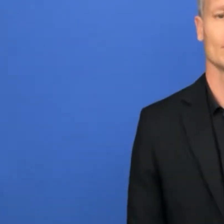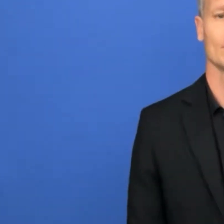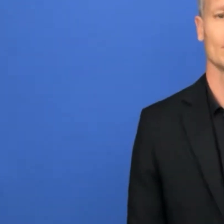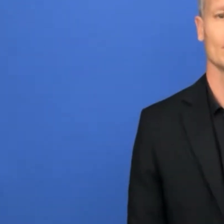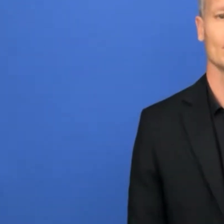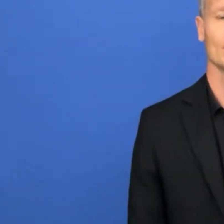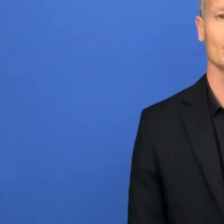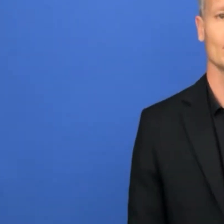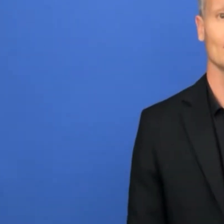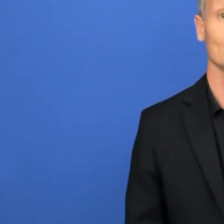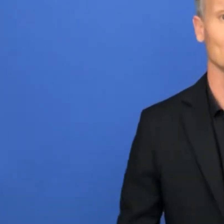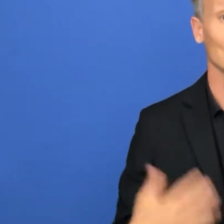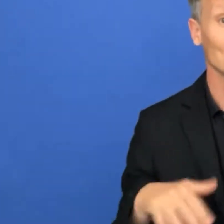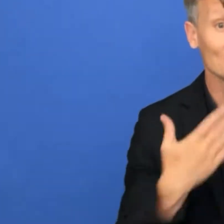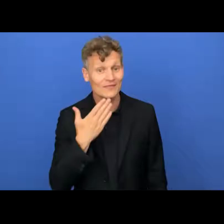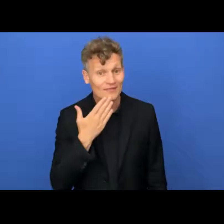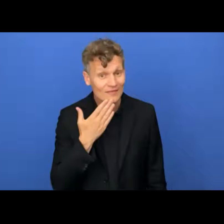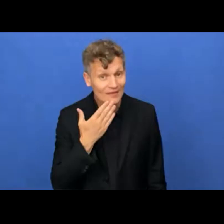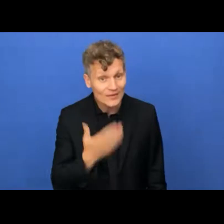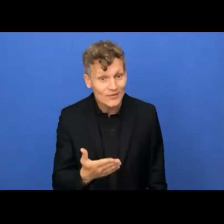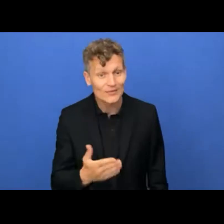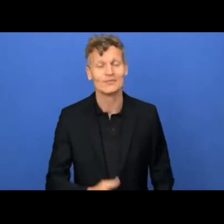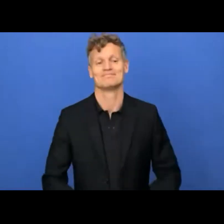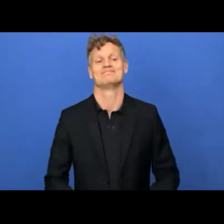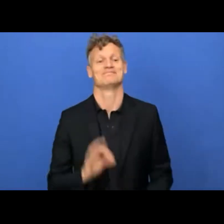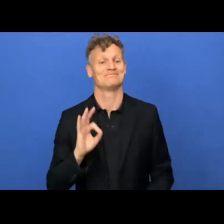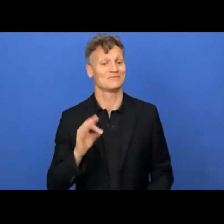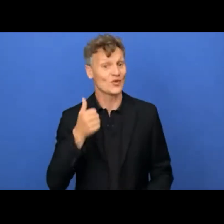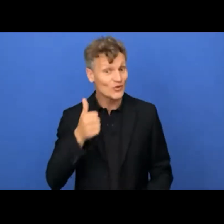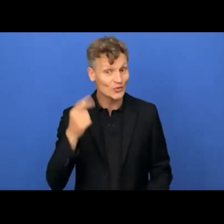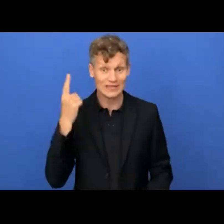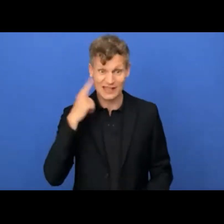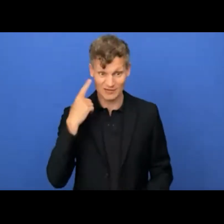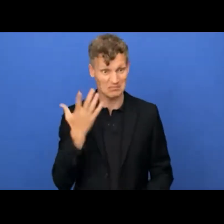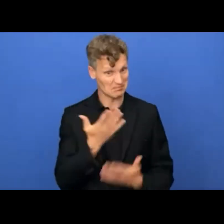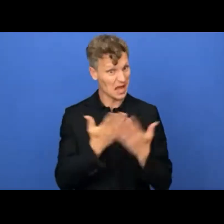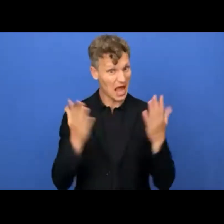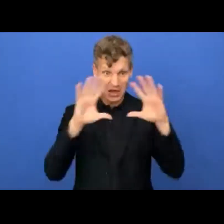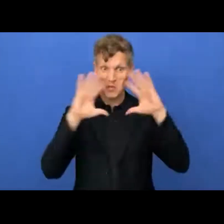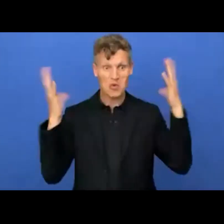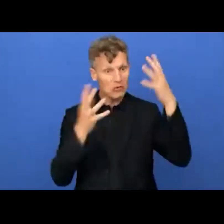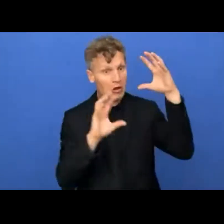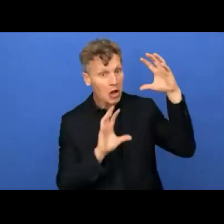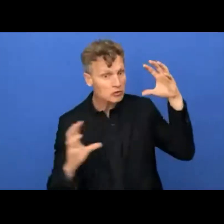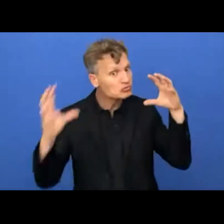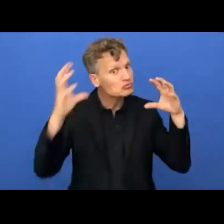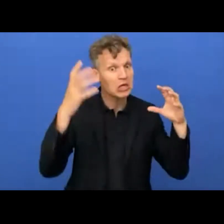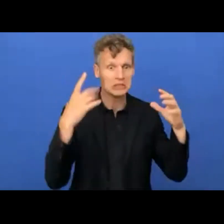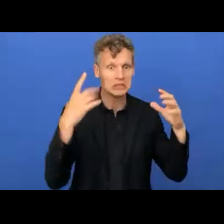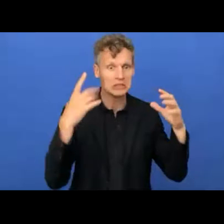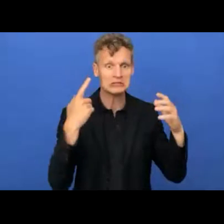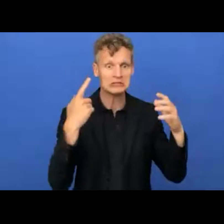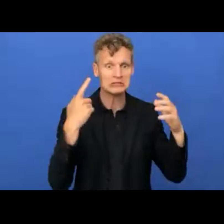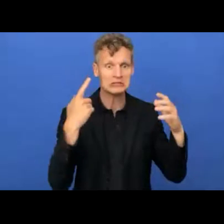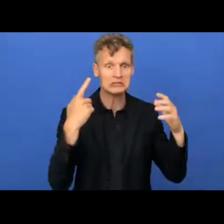Merci. Merci Anna. C'est très bien d'entendre que de nombreux pays ont déjà commencé à